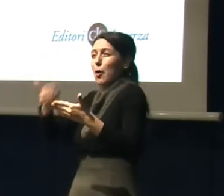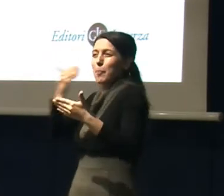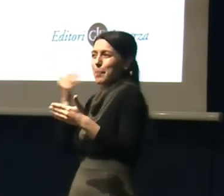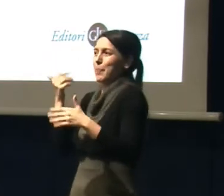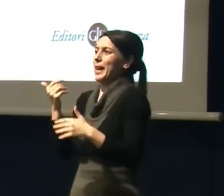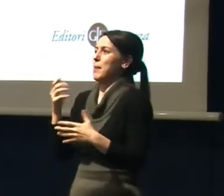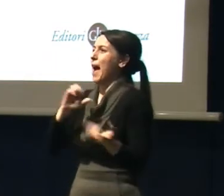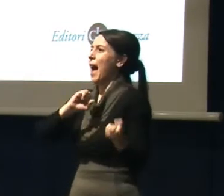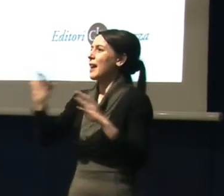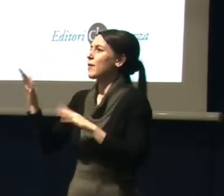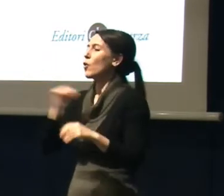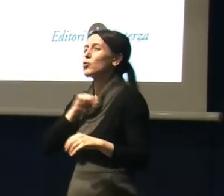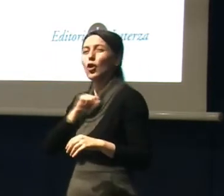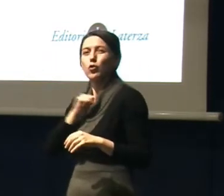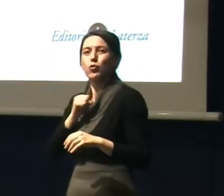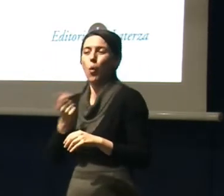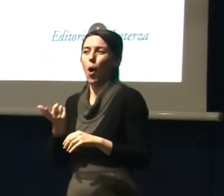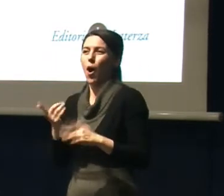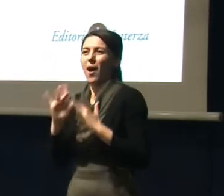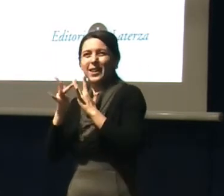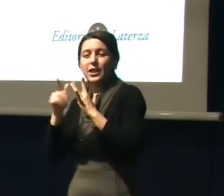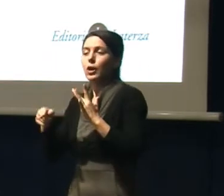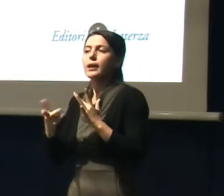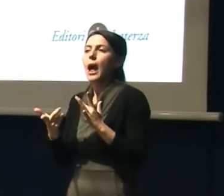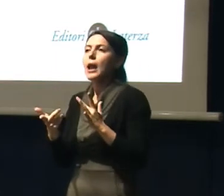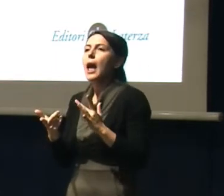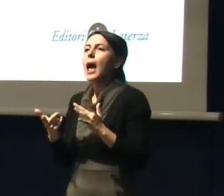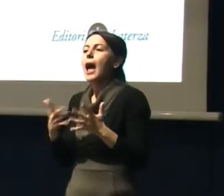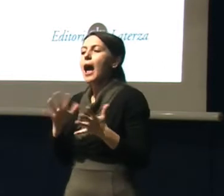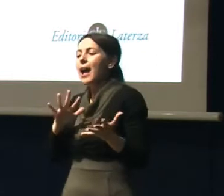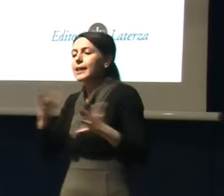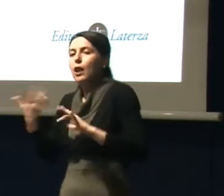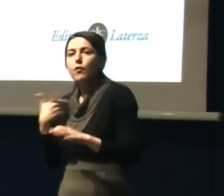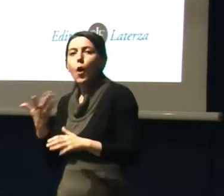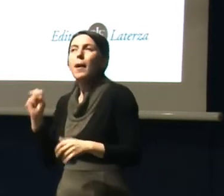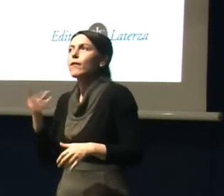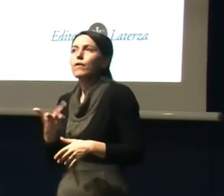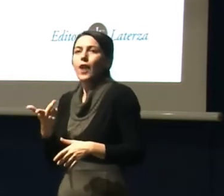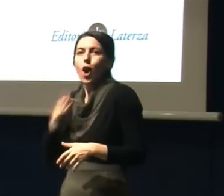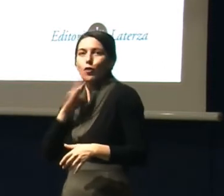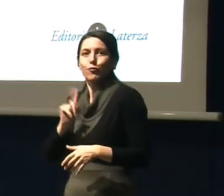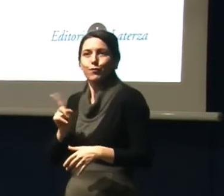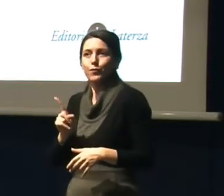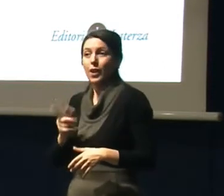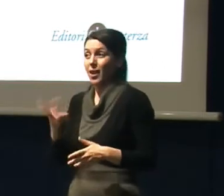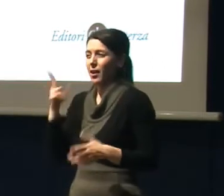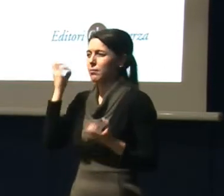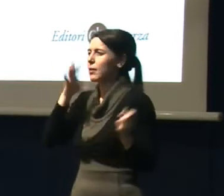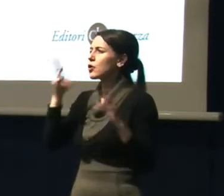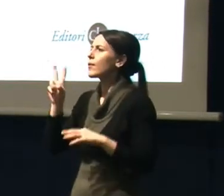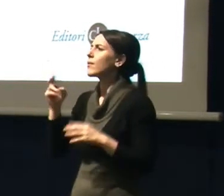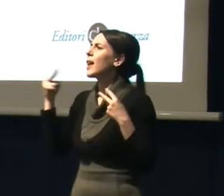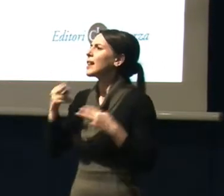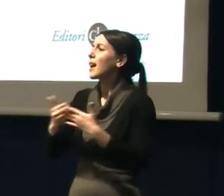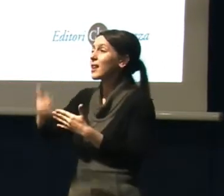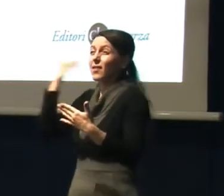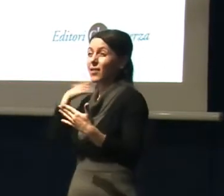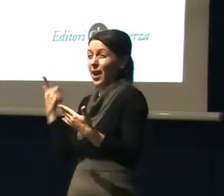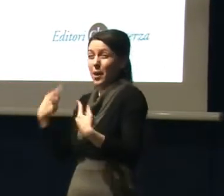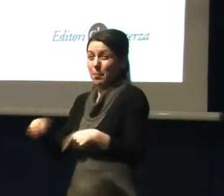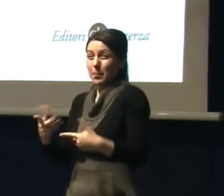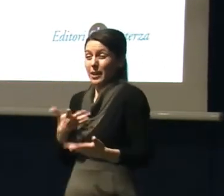e non sono stati abbastanza veloci a trasformarsi pensate che vent'anni fa non c'era tutto questo quindi il tempo è